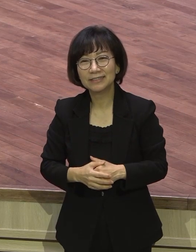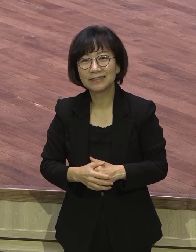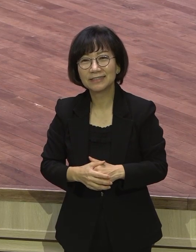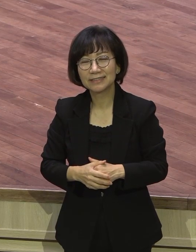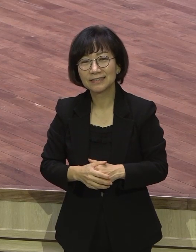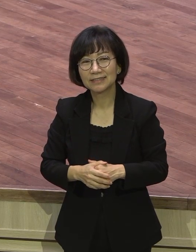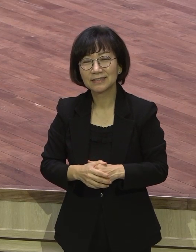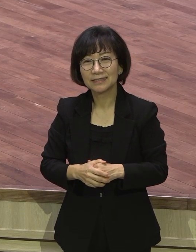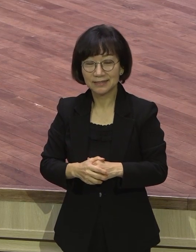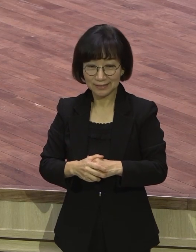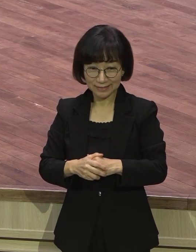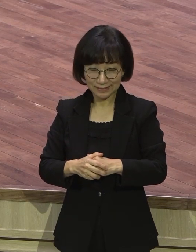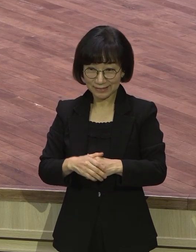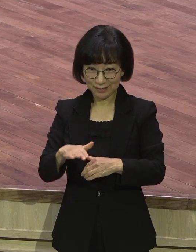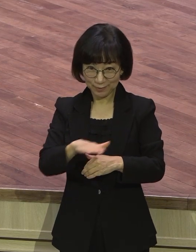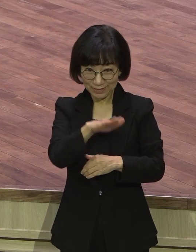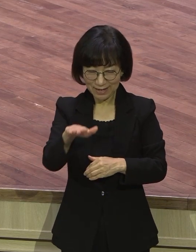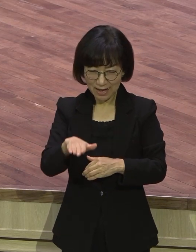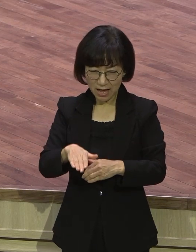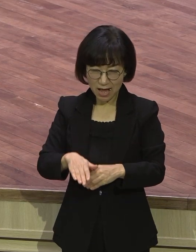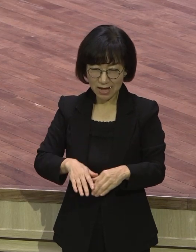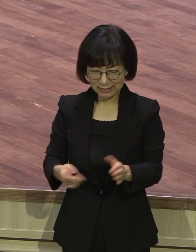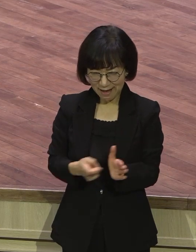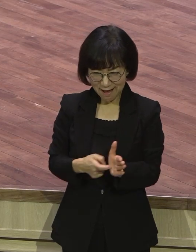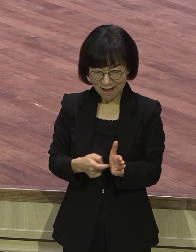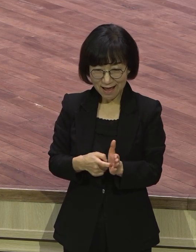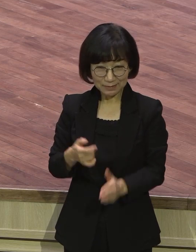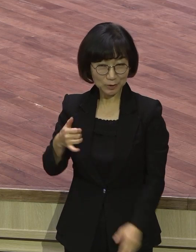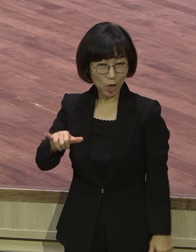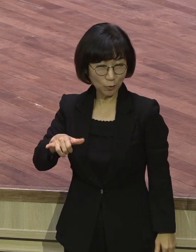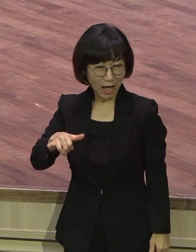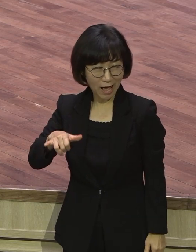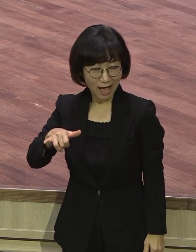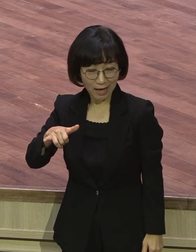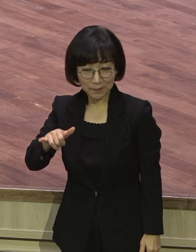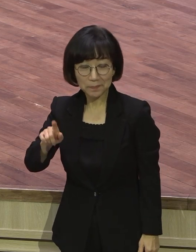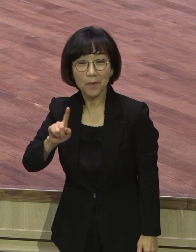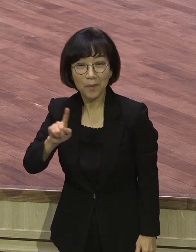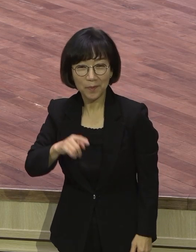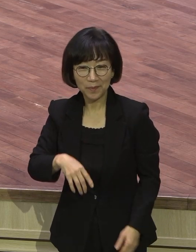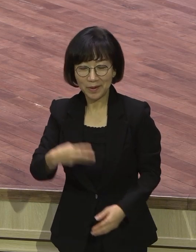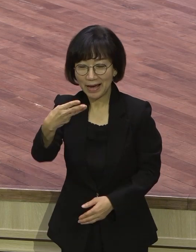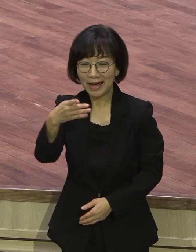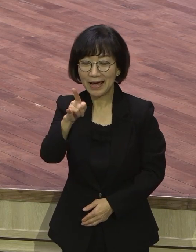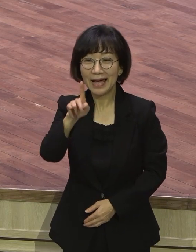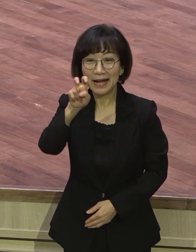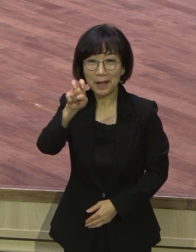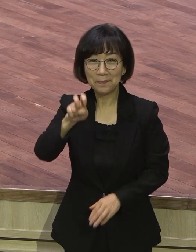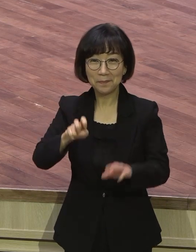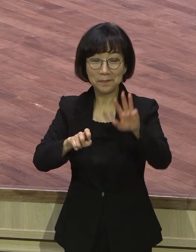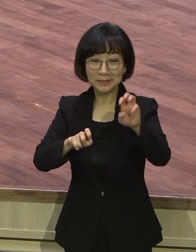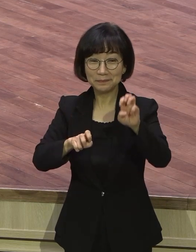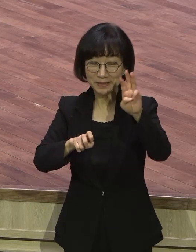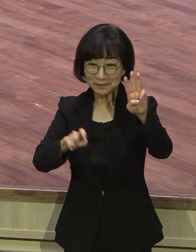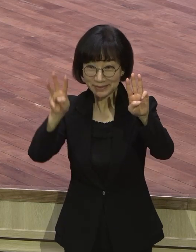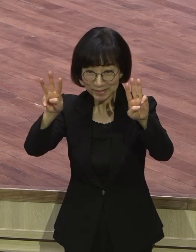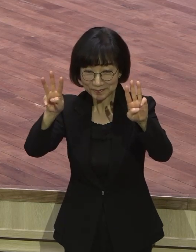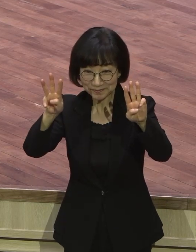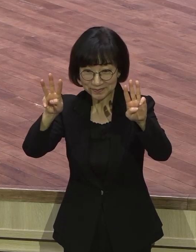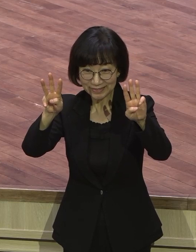비상전화가 뭐예요 흔히 그러지요 에레미야 3장 333 3이라